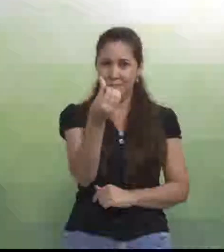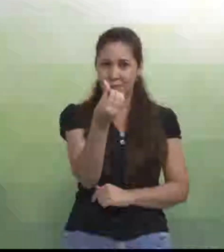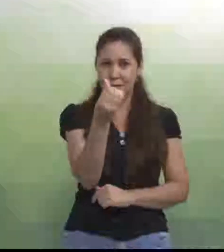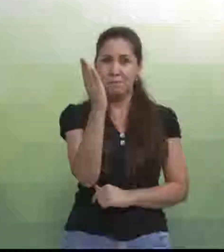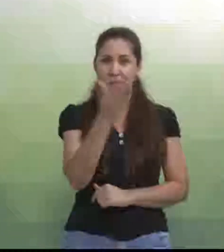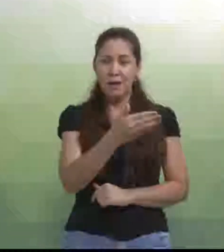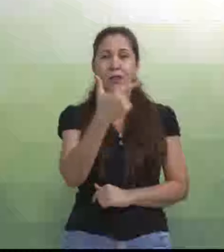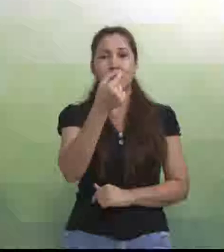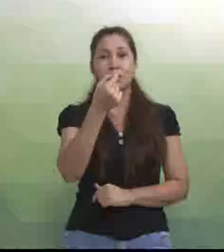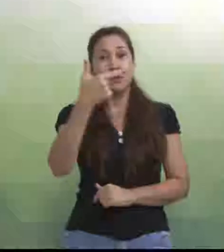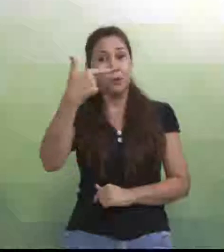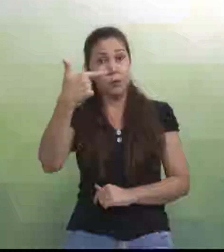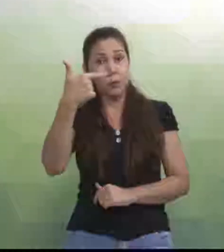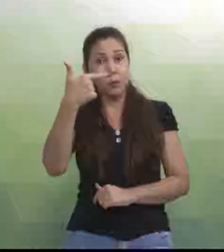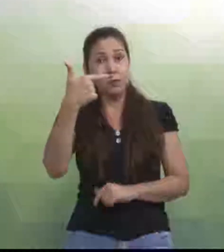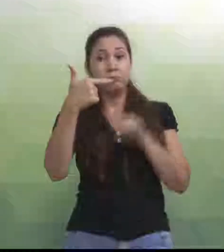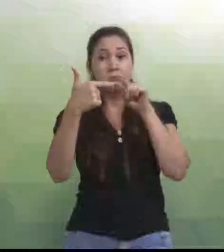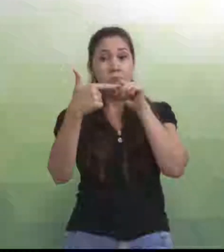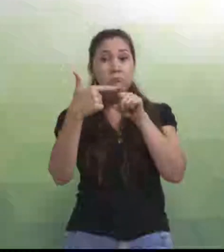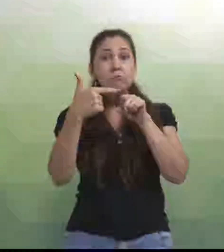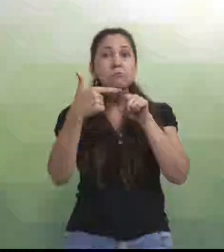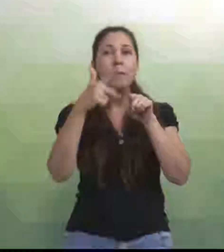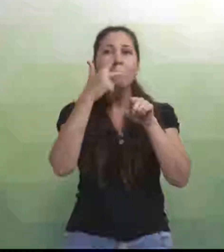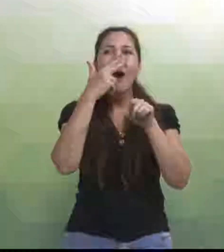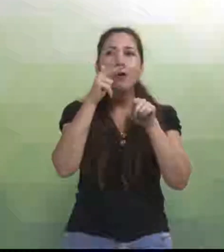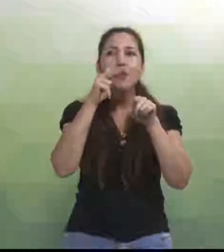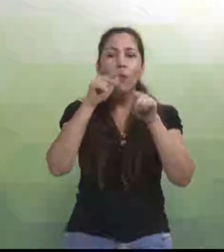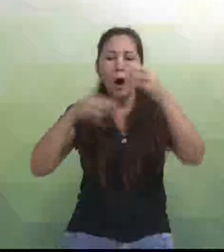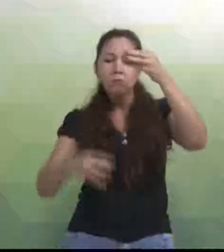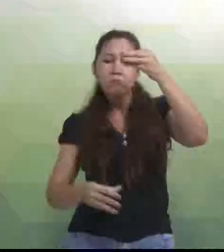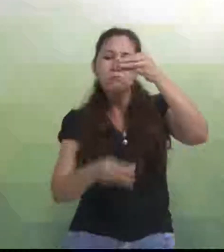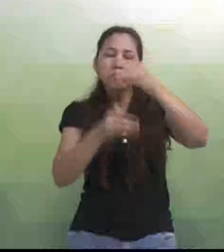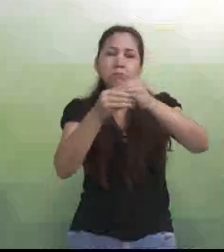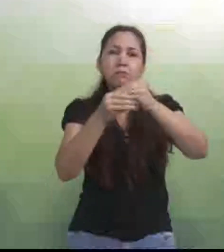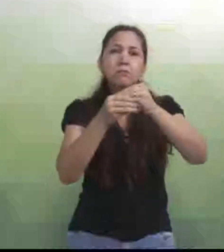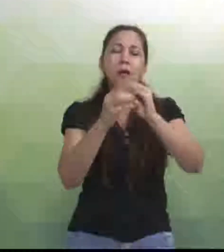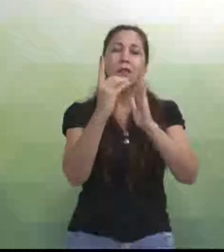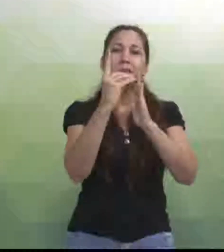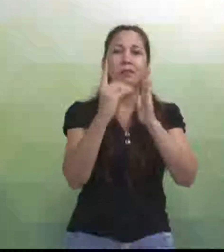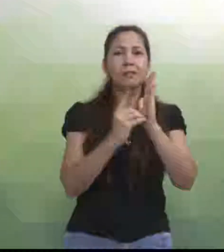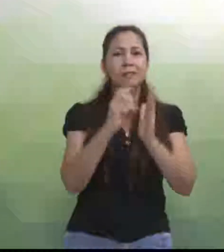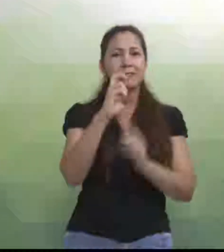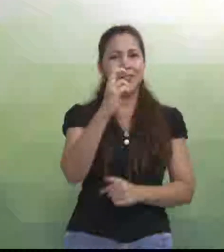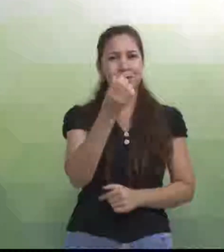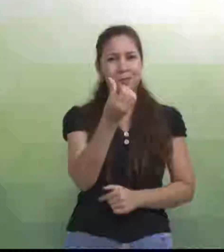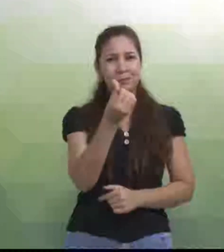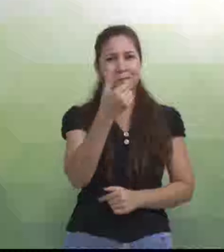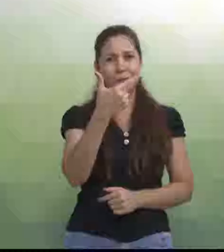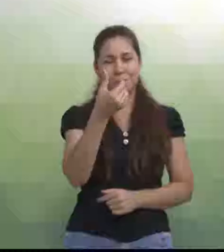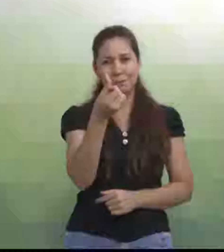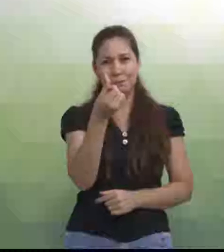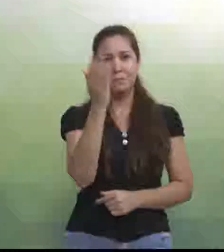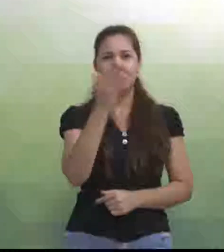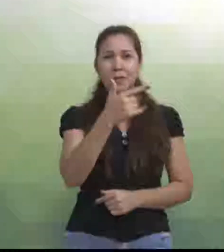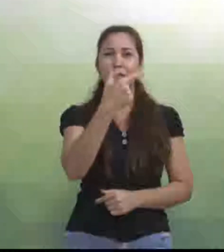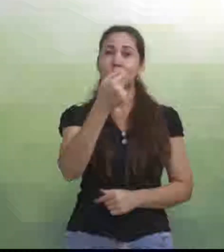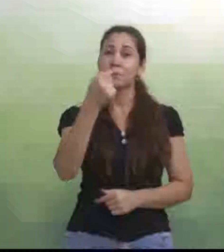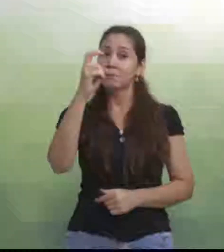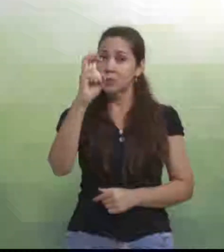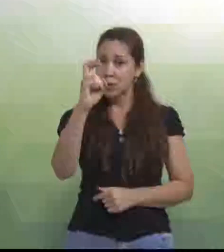2002, e logo após veio o Decreto 5626, de 2005, para complementar.